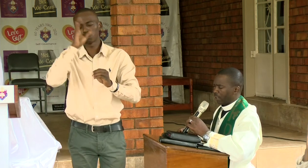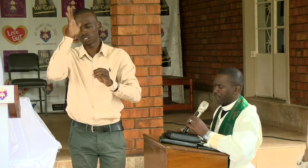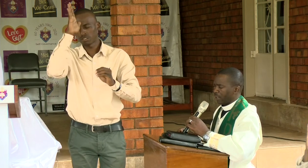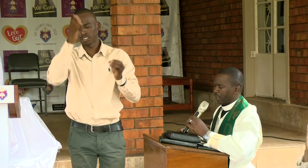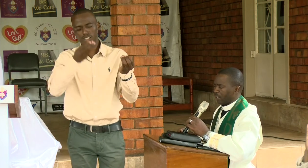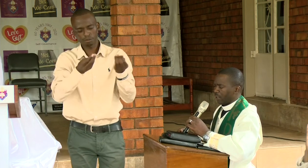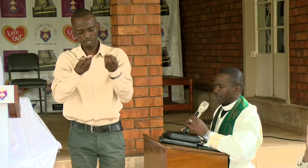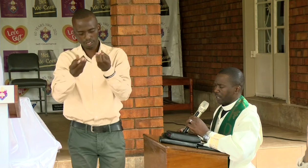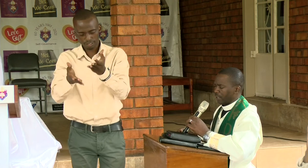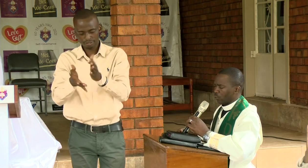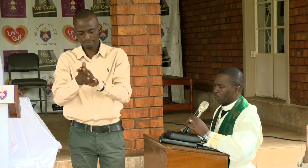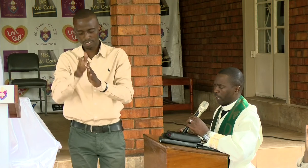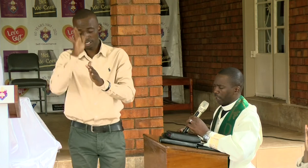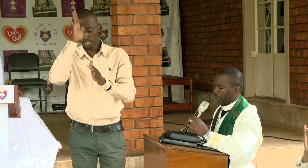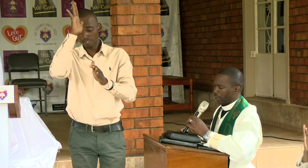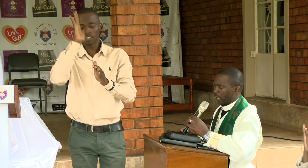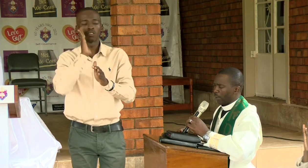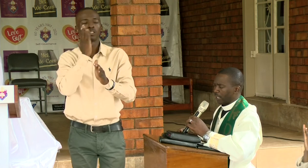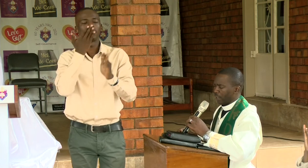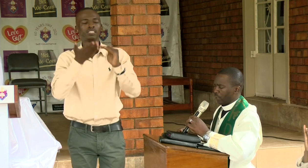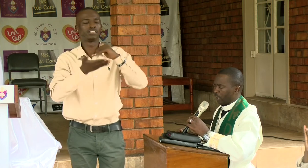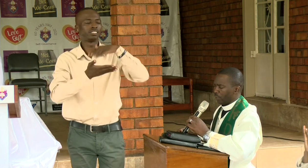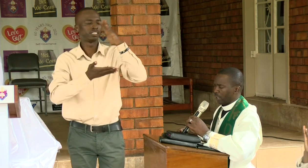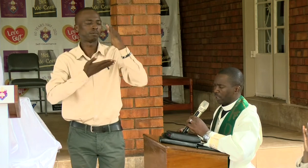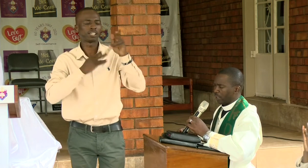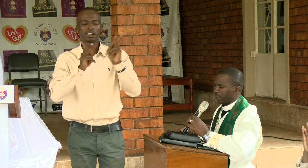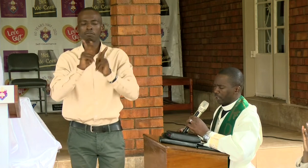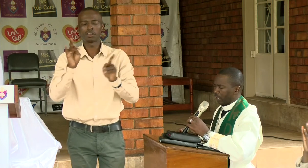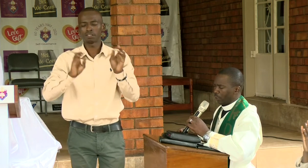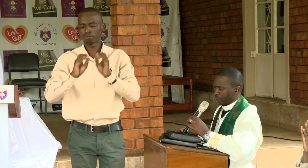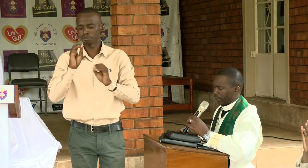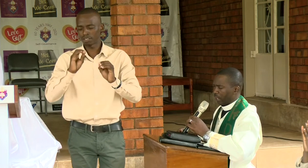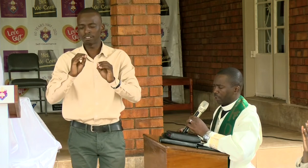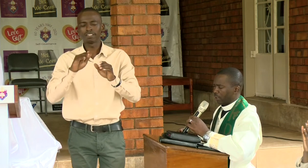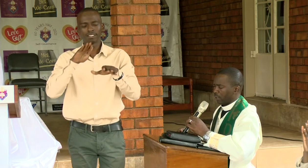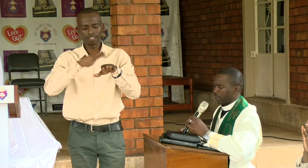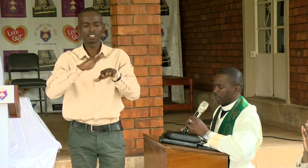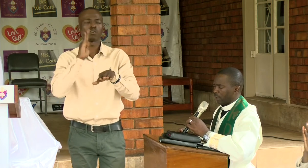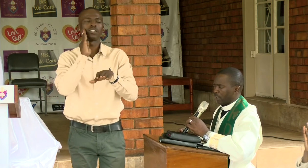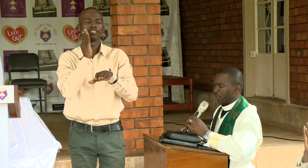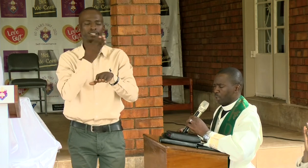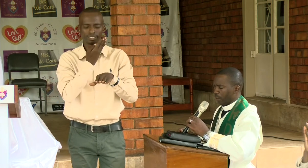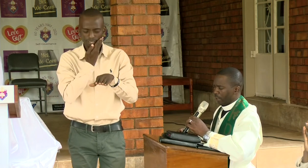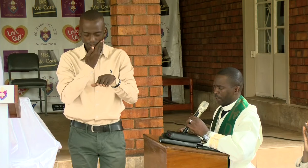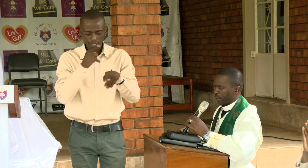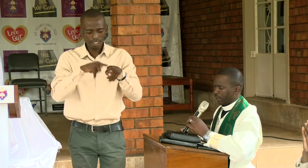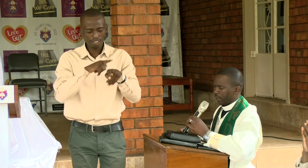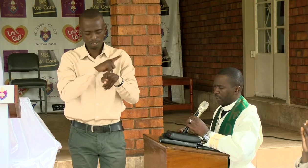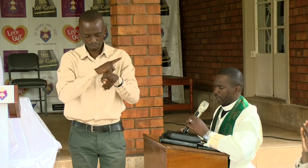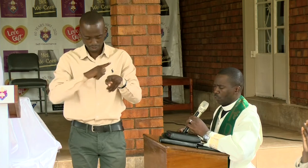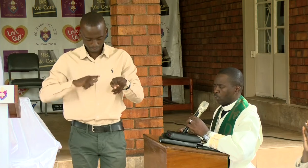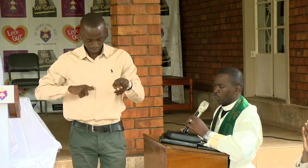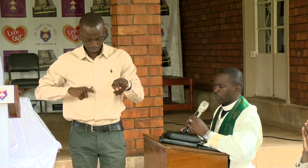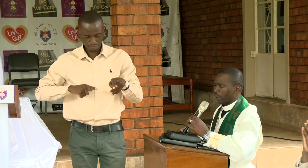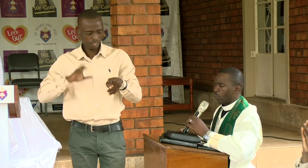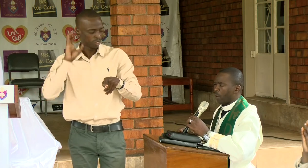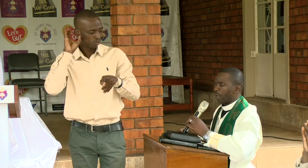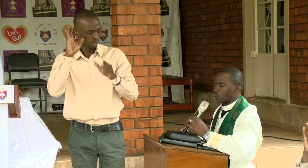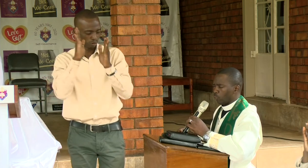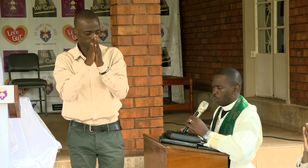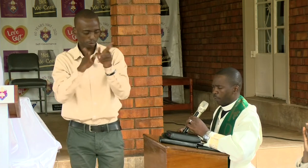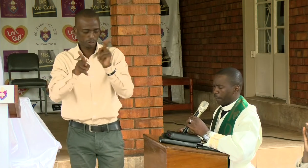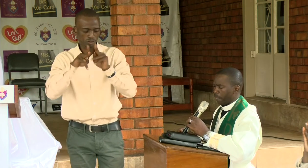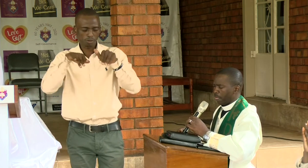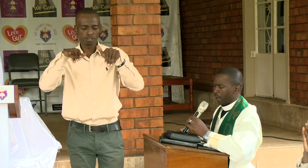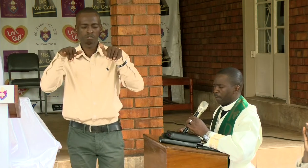gabirira. Taata, tukwegayiridde abatalina mirembe, teekawo ekisa. Era Mukama, wulira okusaba